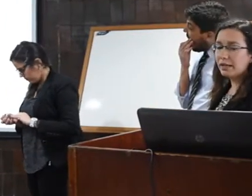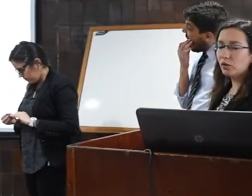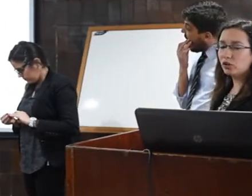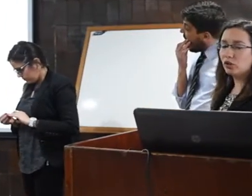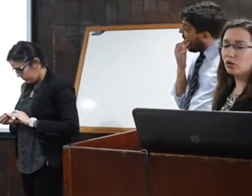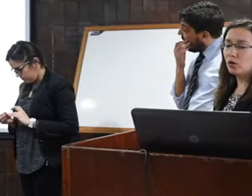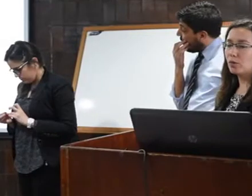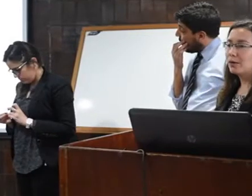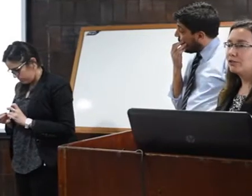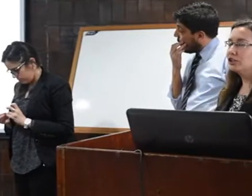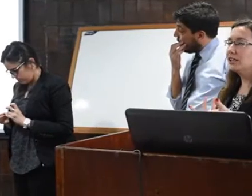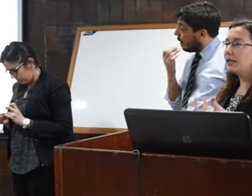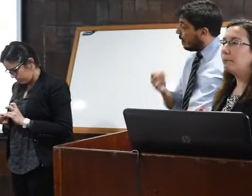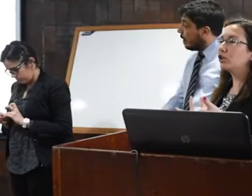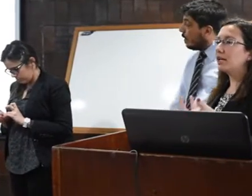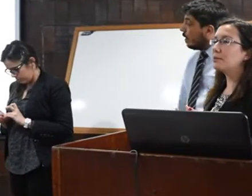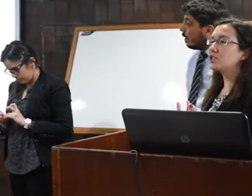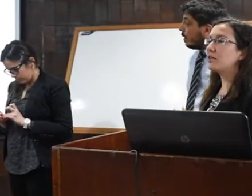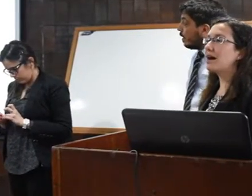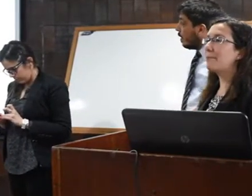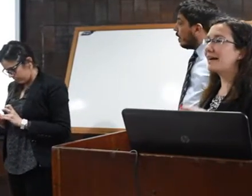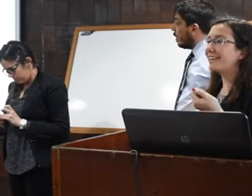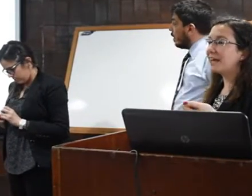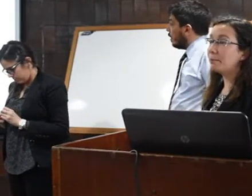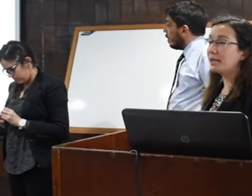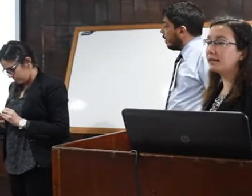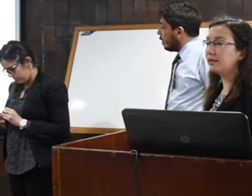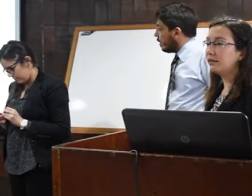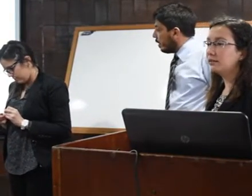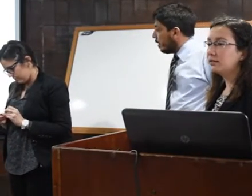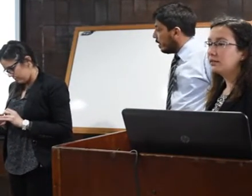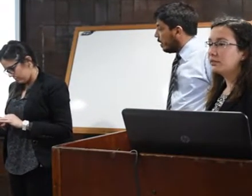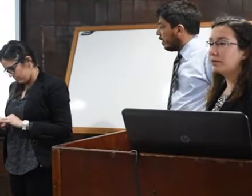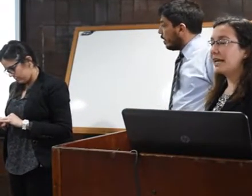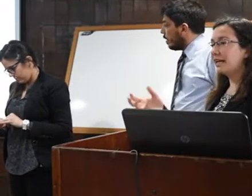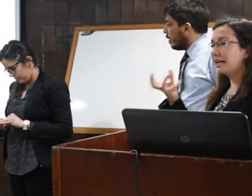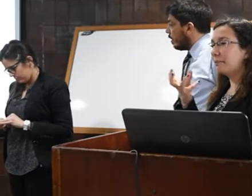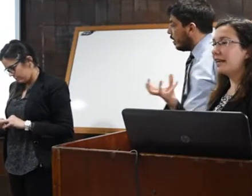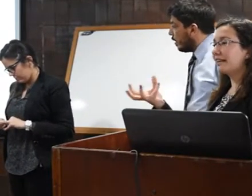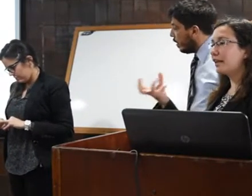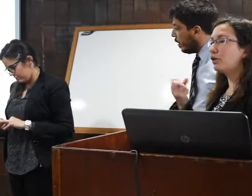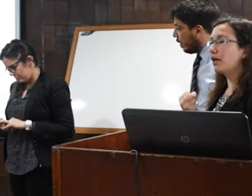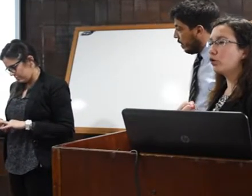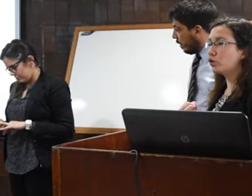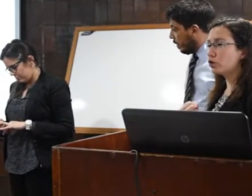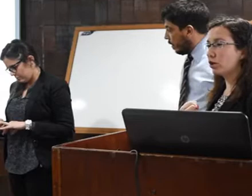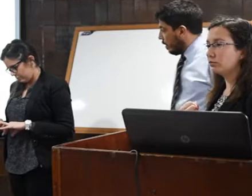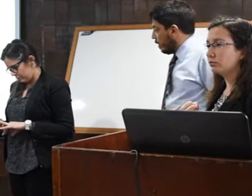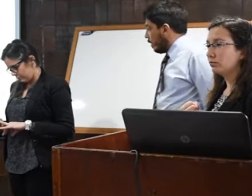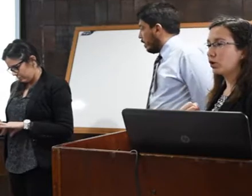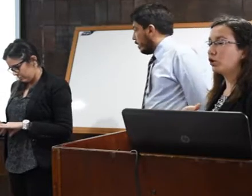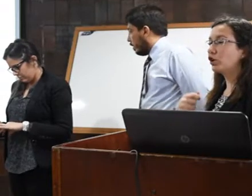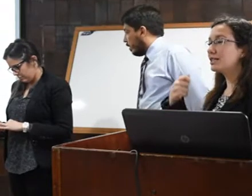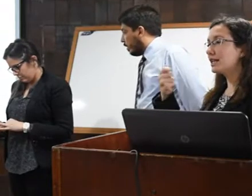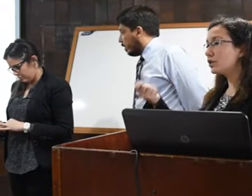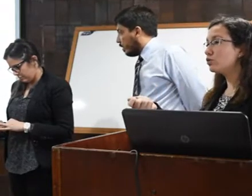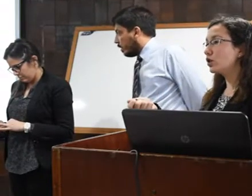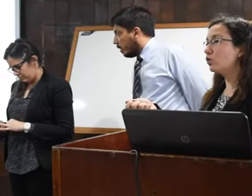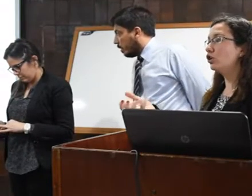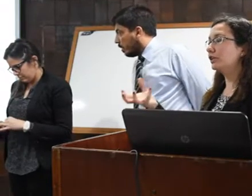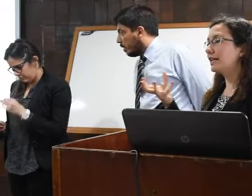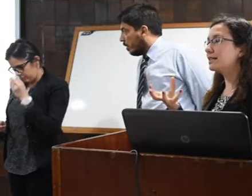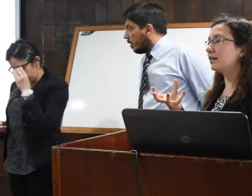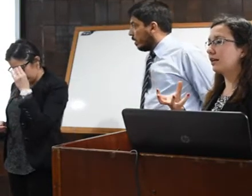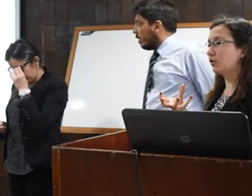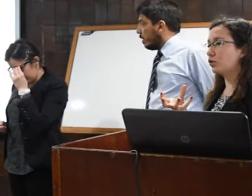ahí es cuando no entiendes porque la persona va a perder plata para para tener una devolución cuando cancela es